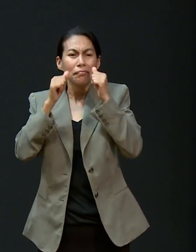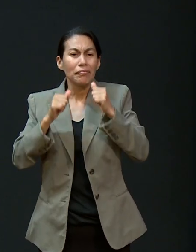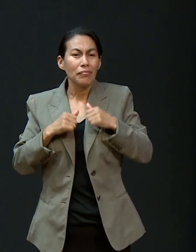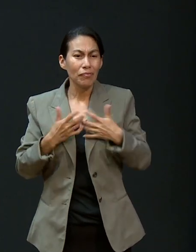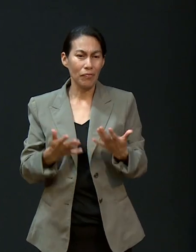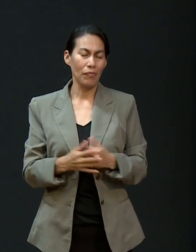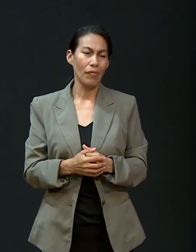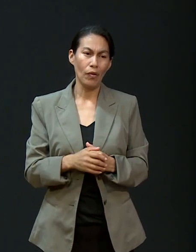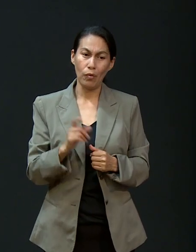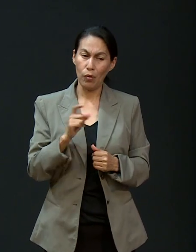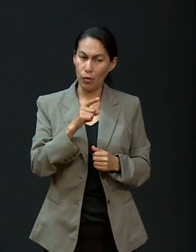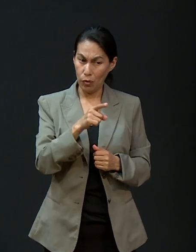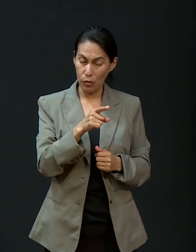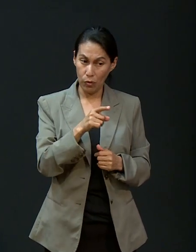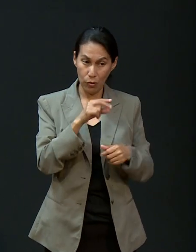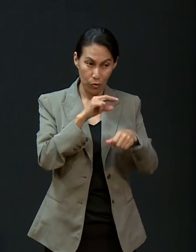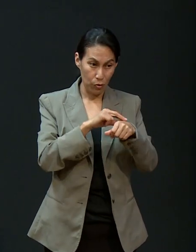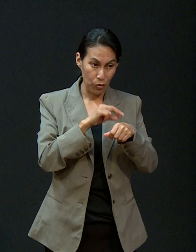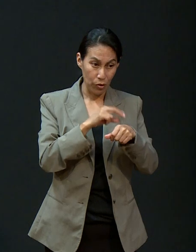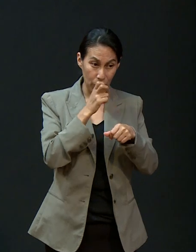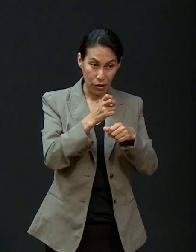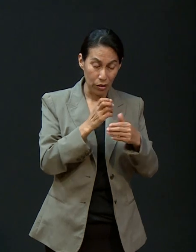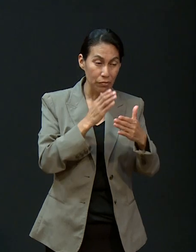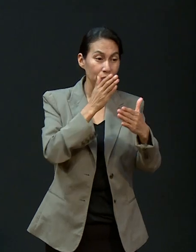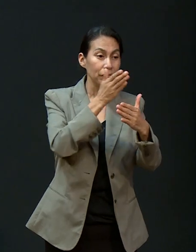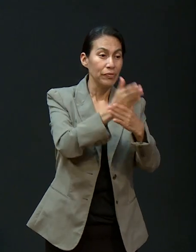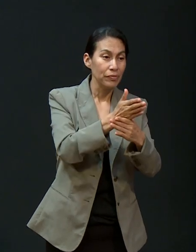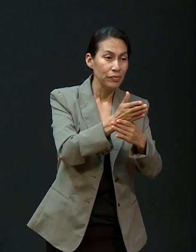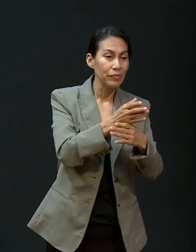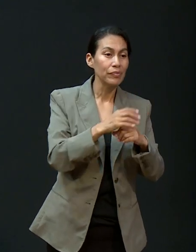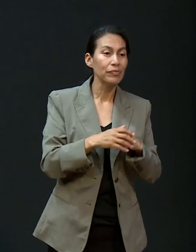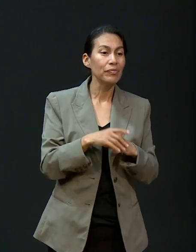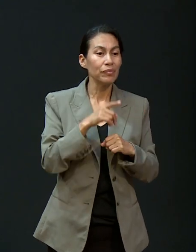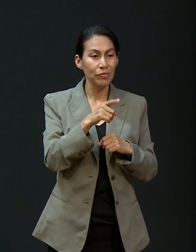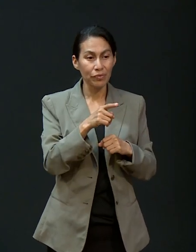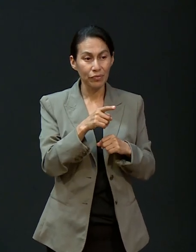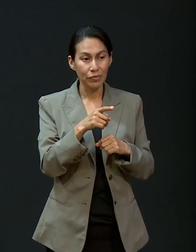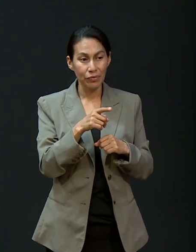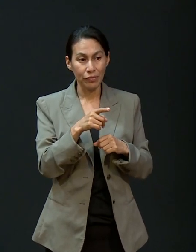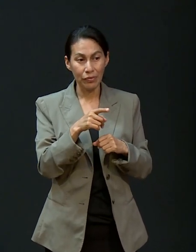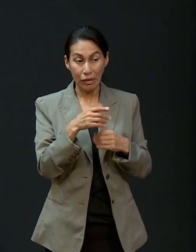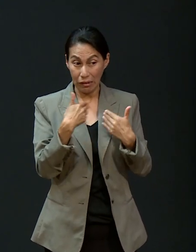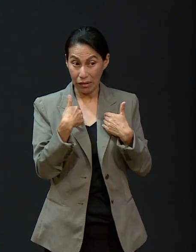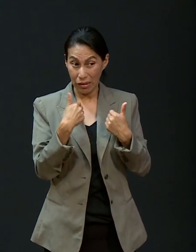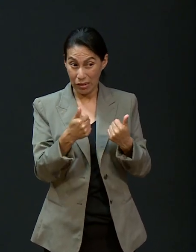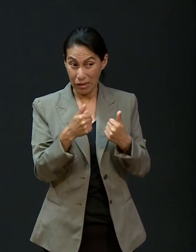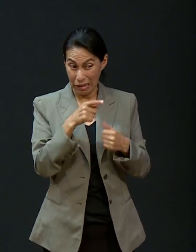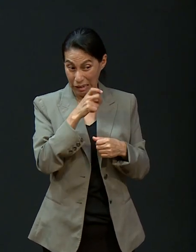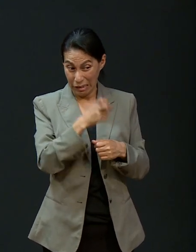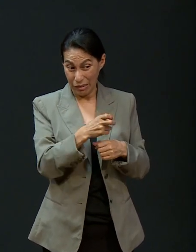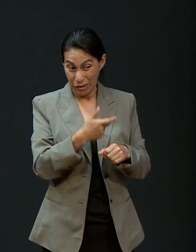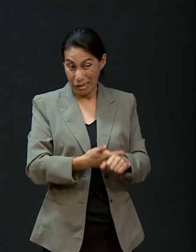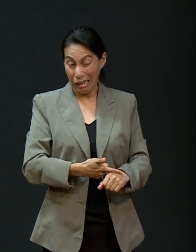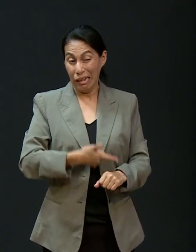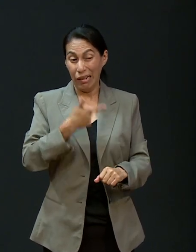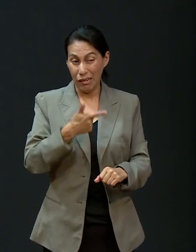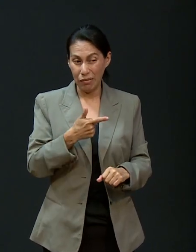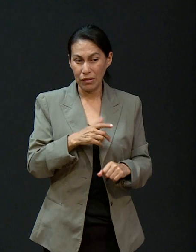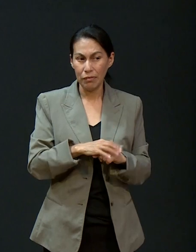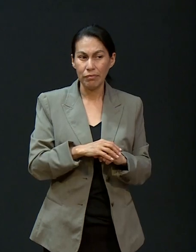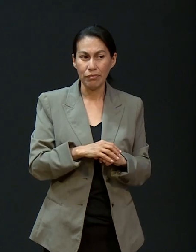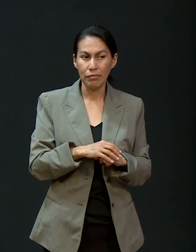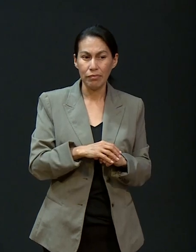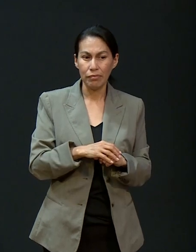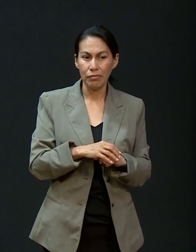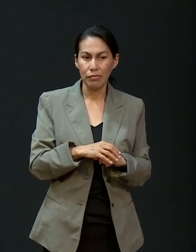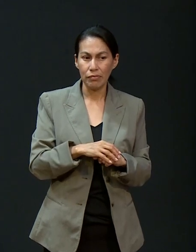tener el acceso a este médico, ustedes se dieron cuenta de que verdaderamente era muy grave lo que